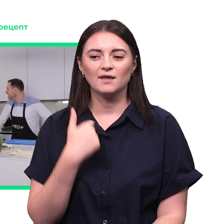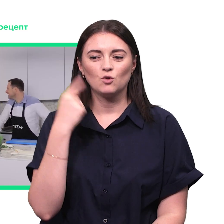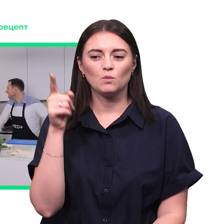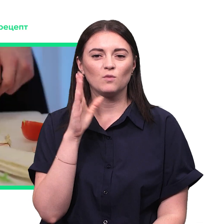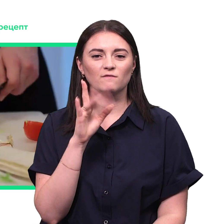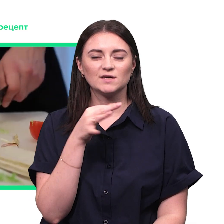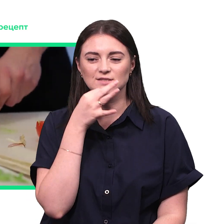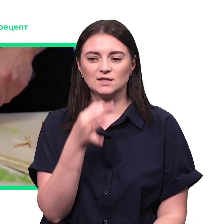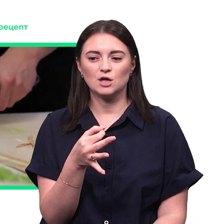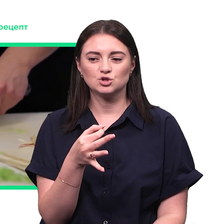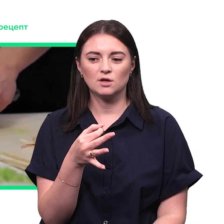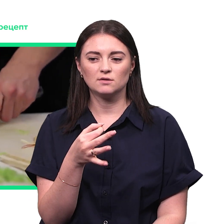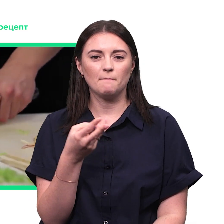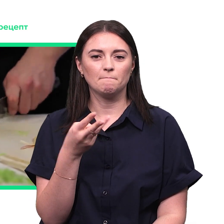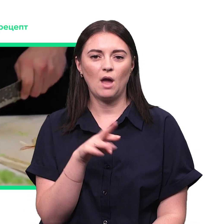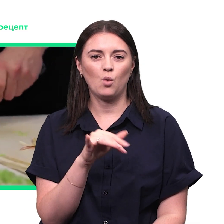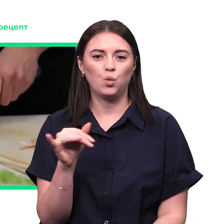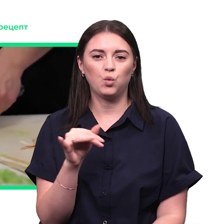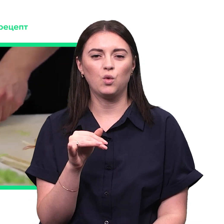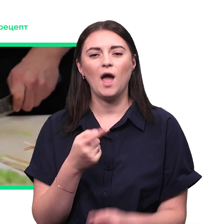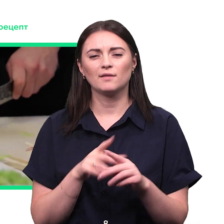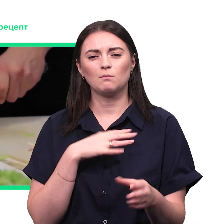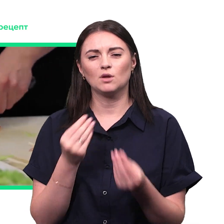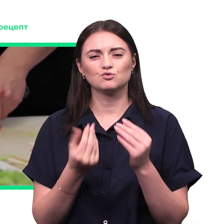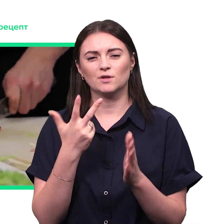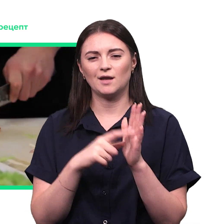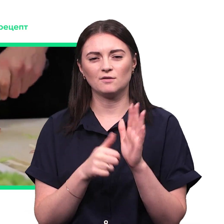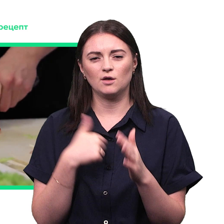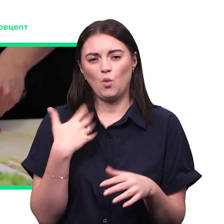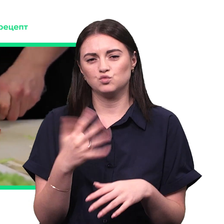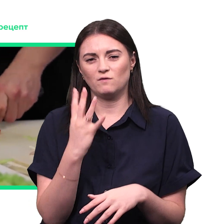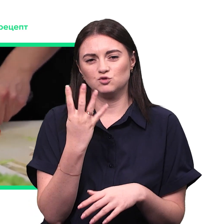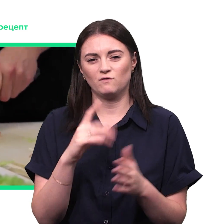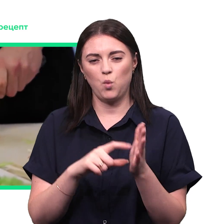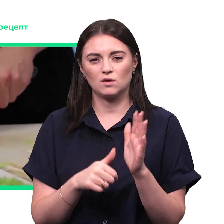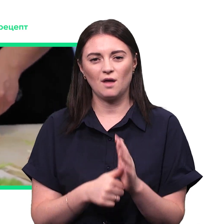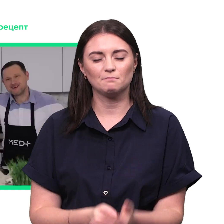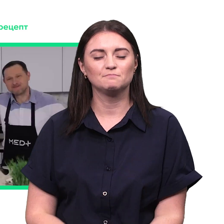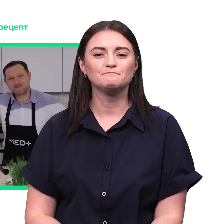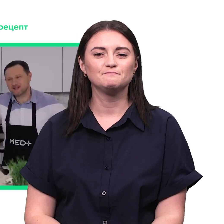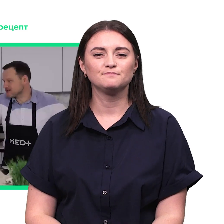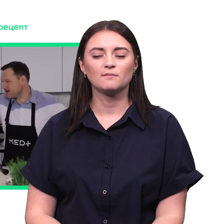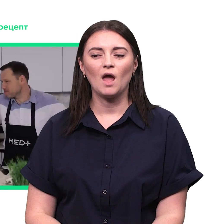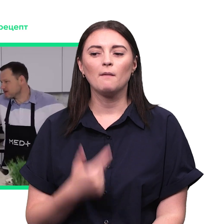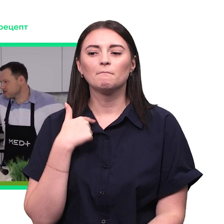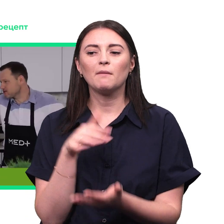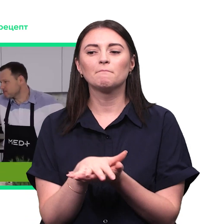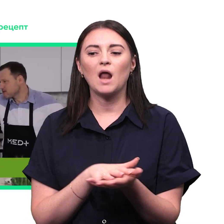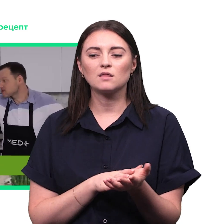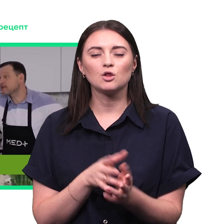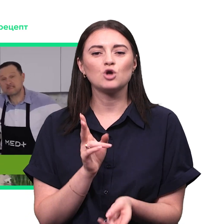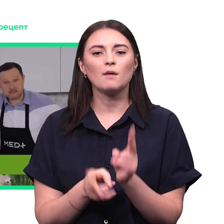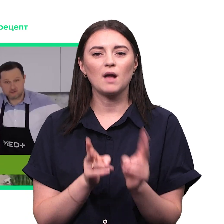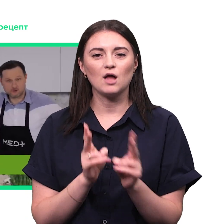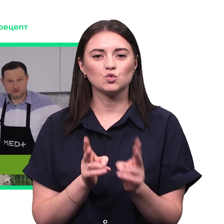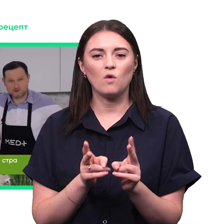скажете мяу. Нет, ну это была бы шутка третьего класса. Я же уже в четвертом. Понятно. Мы продолжаем